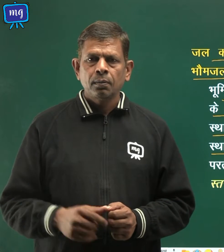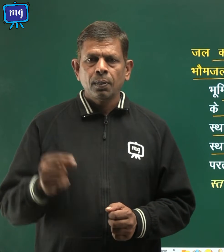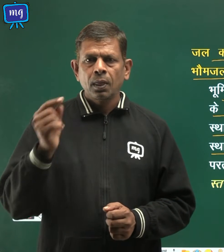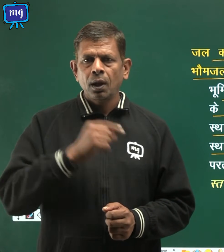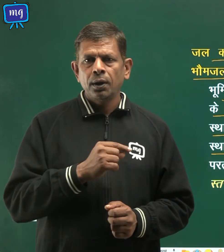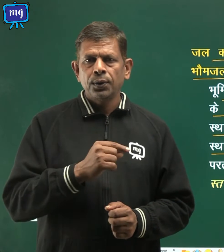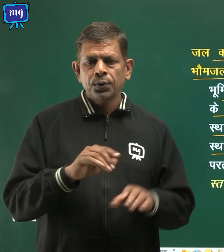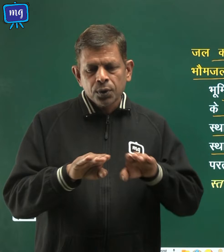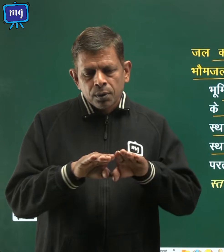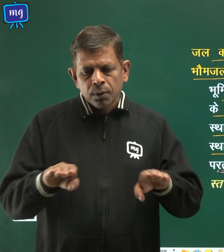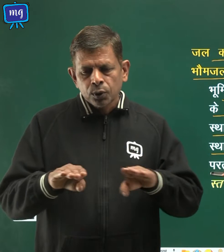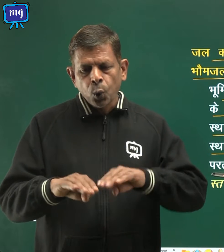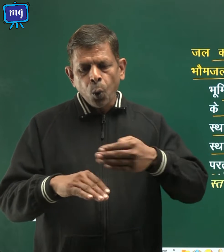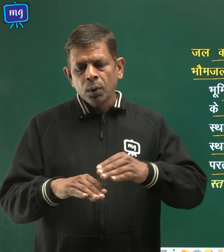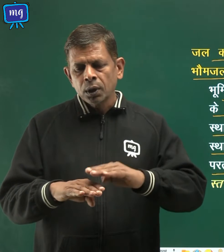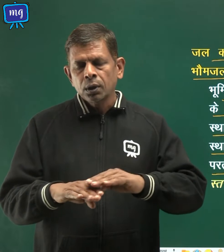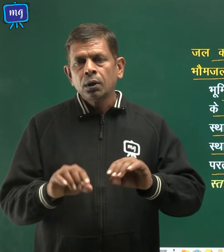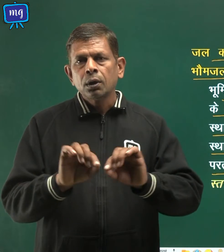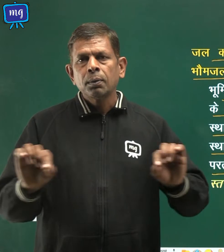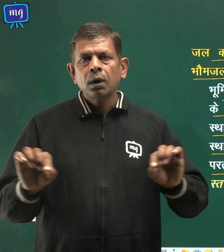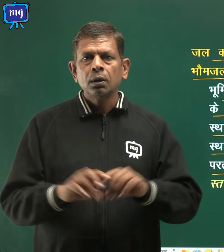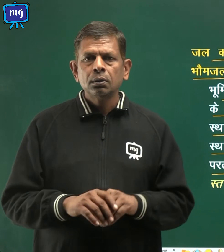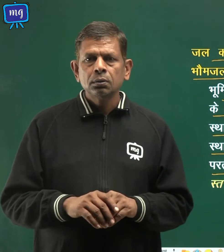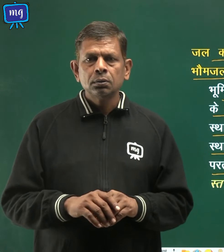इस परत की ऊपरी सीमा